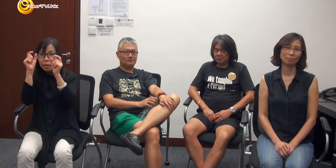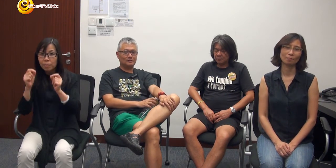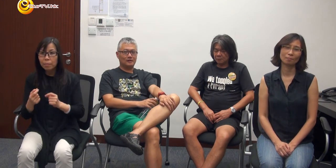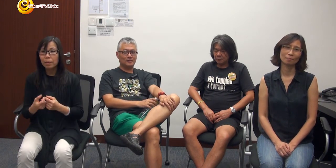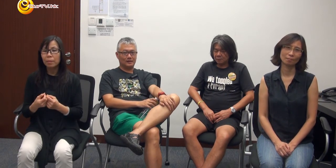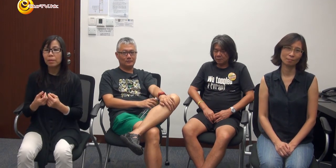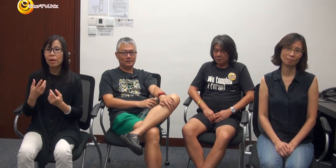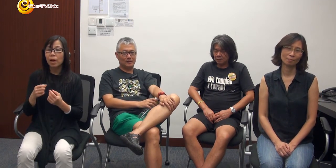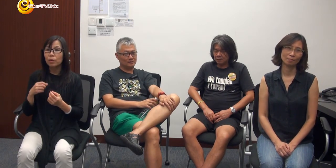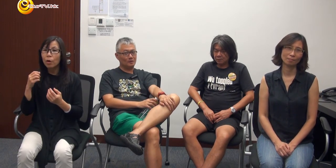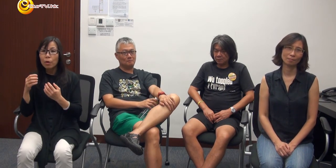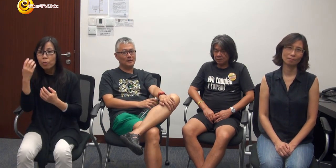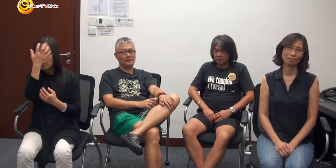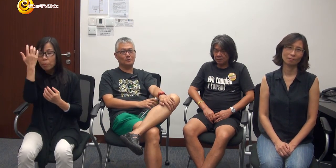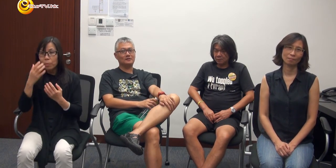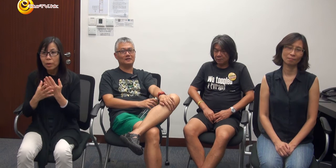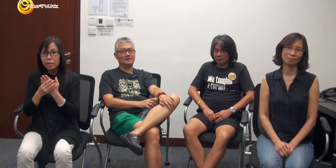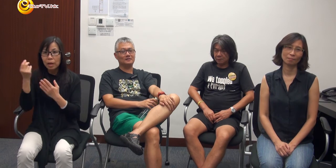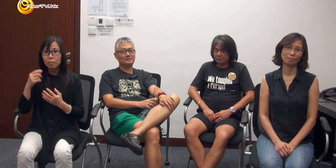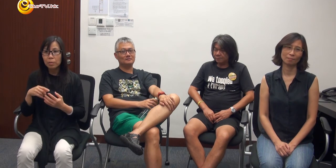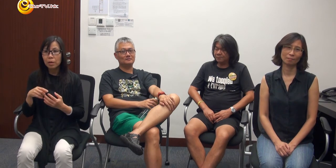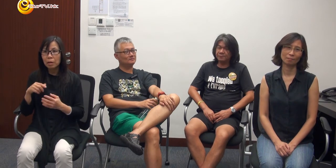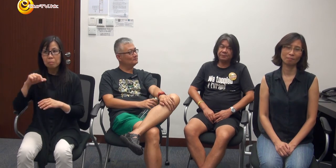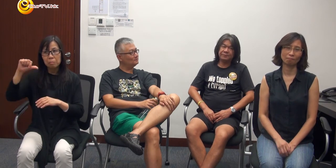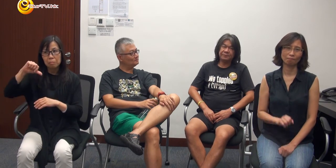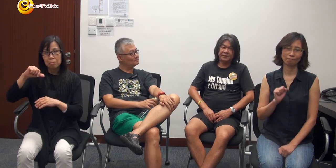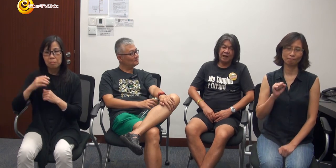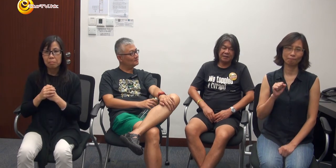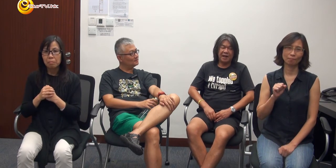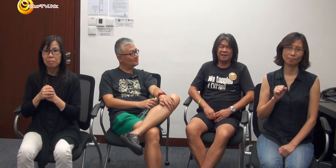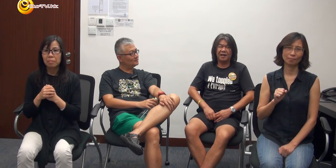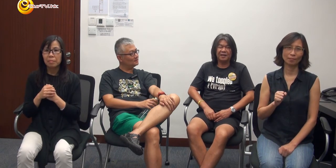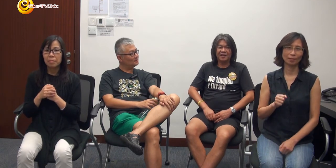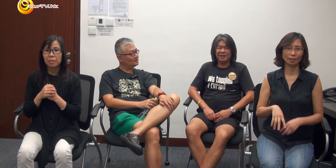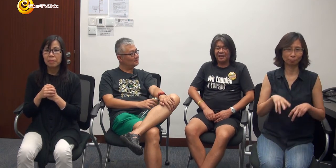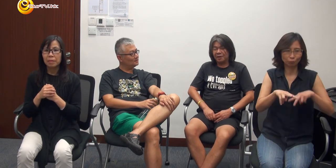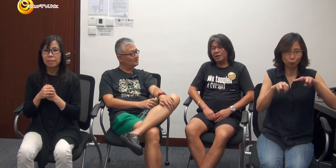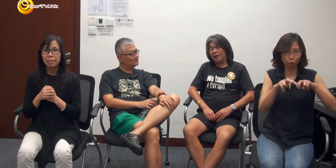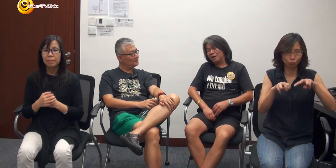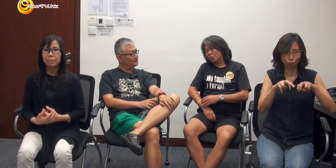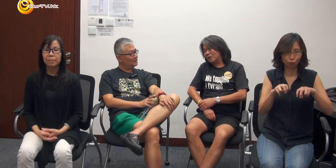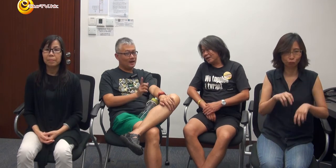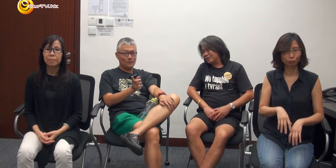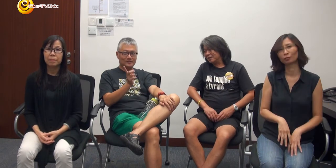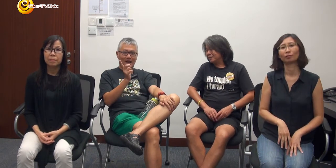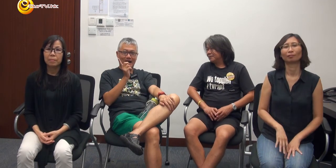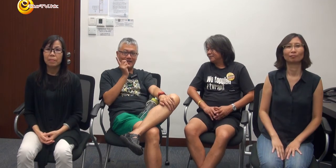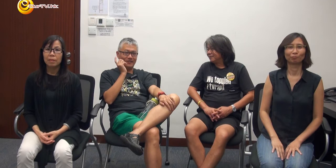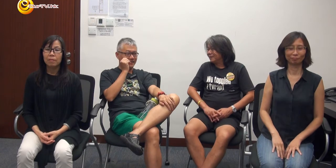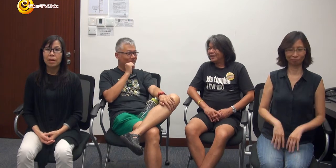到有茶葉咧，其實都唔係一件好事。 嗯，茶。咁老董 係喎茶